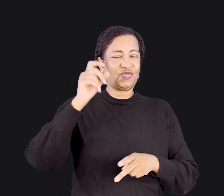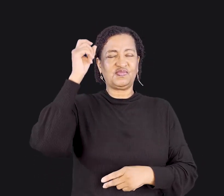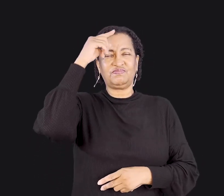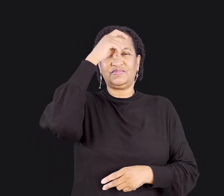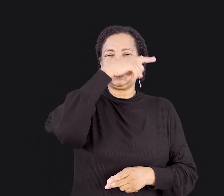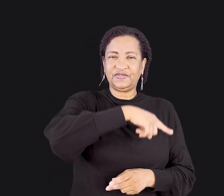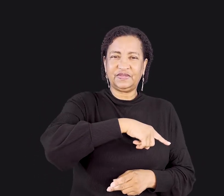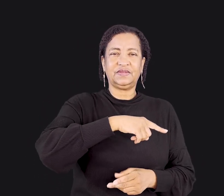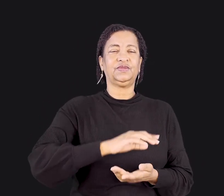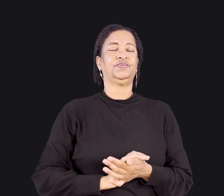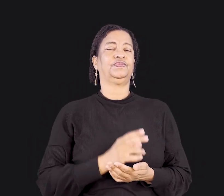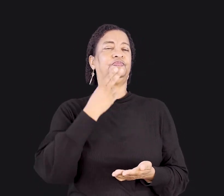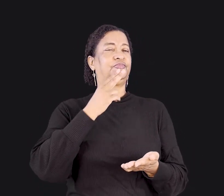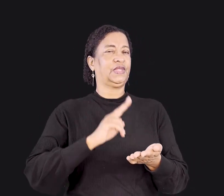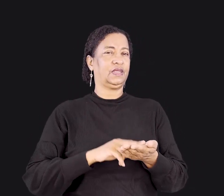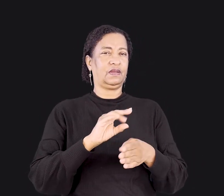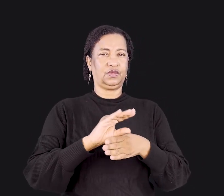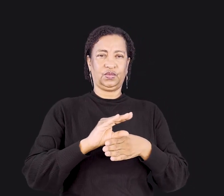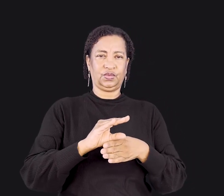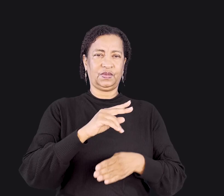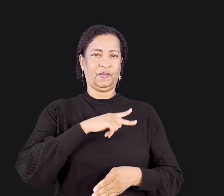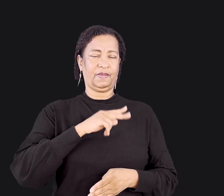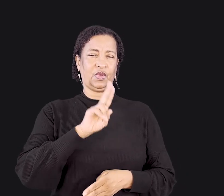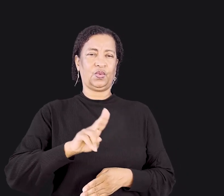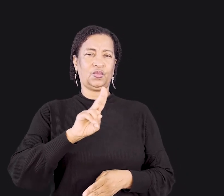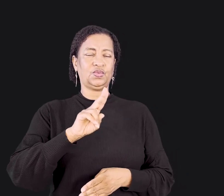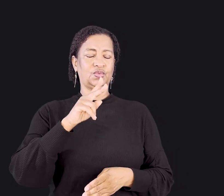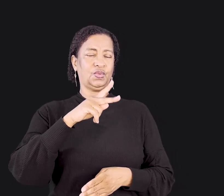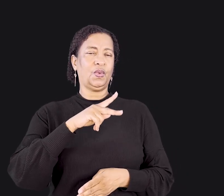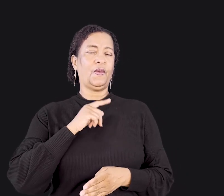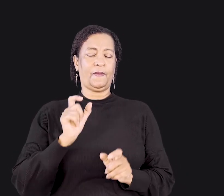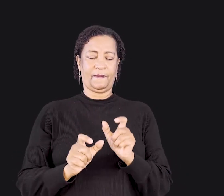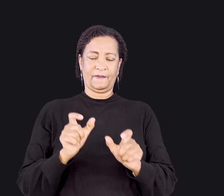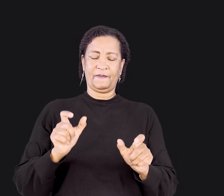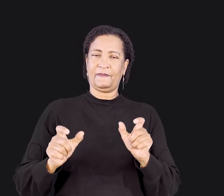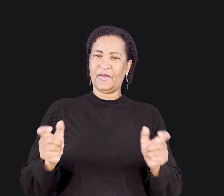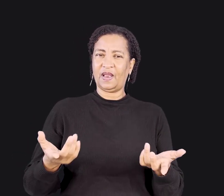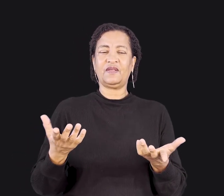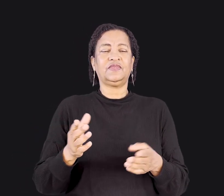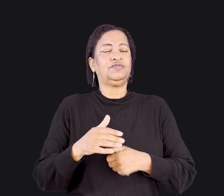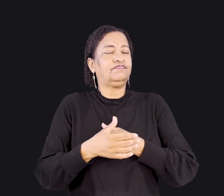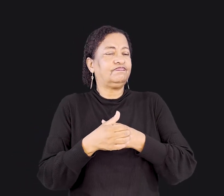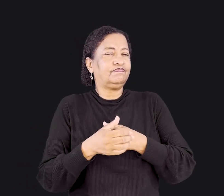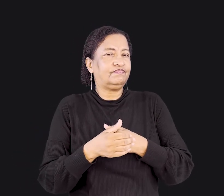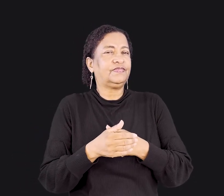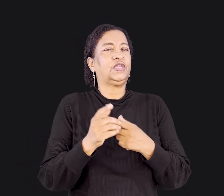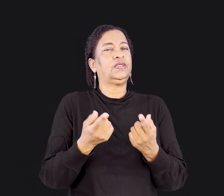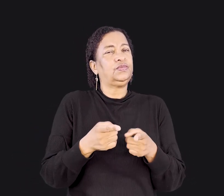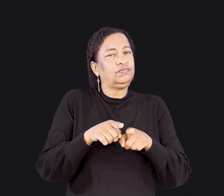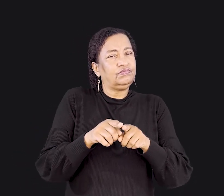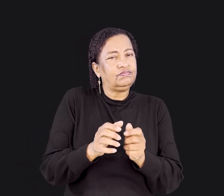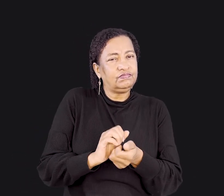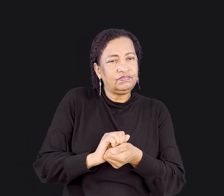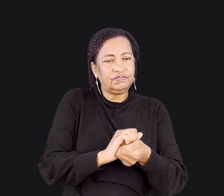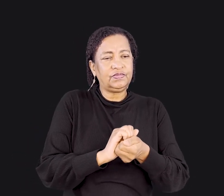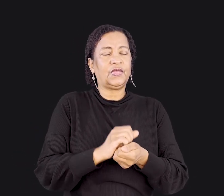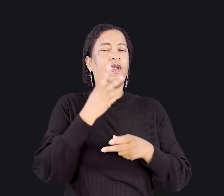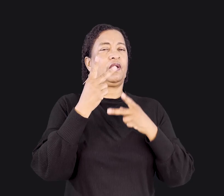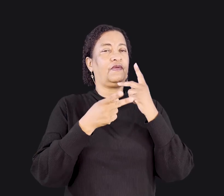difícil. Mesmo na carta aos Coríntios, Paulo usou palavras de afeição e companheirismo no Evangelho. Ele chamou os coríntios